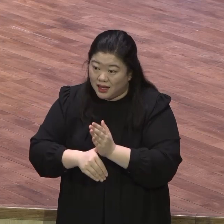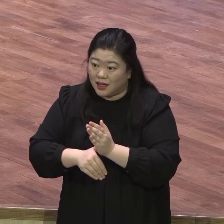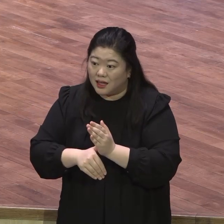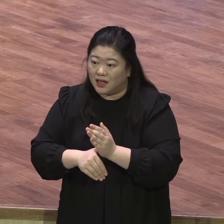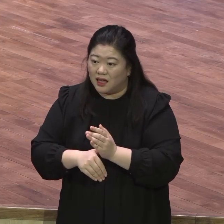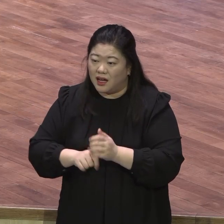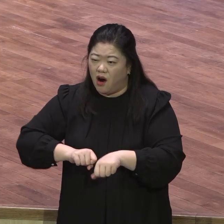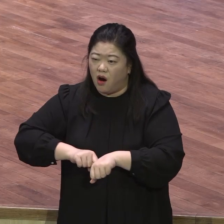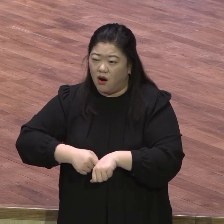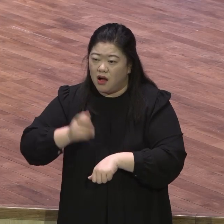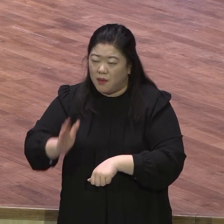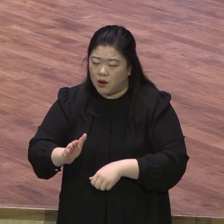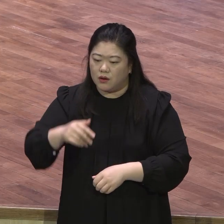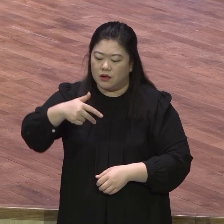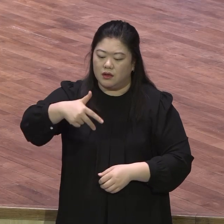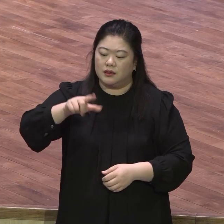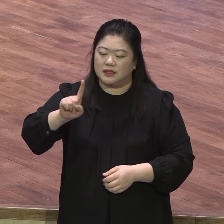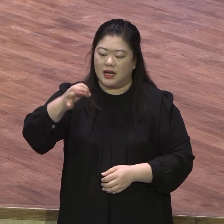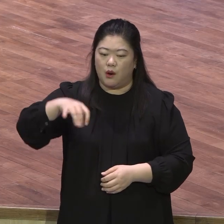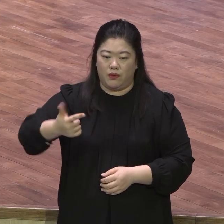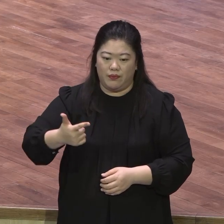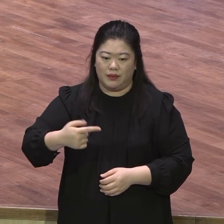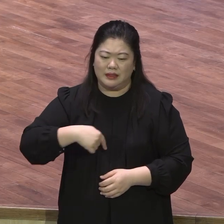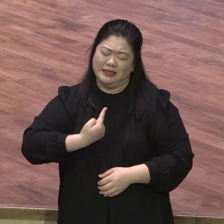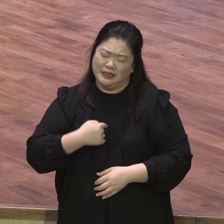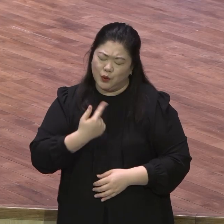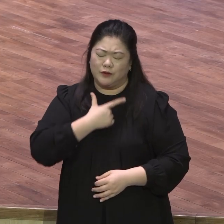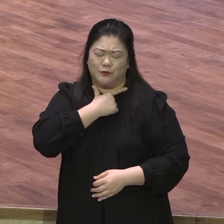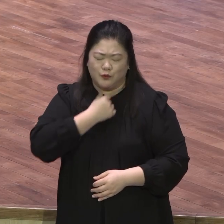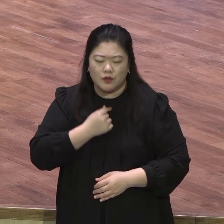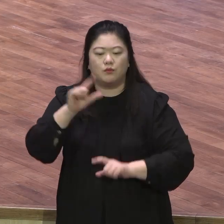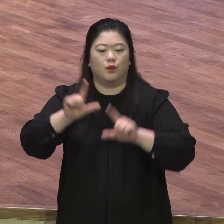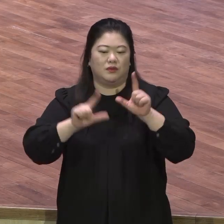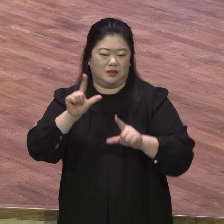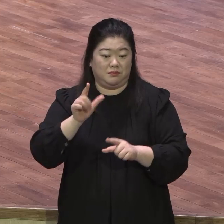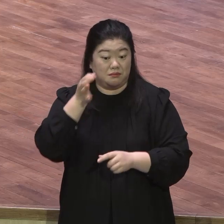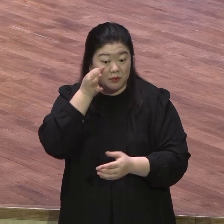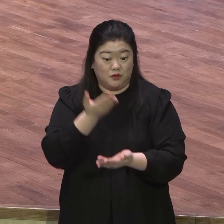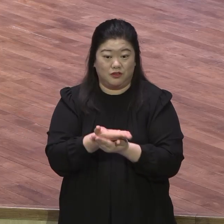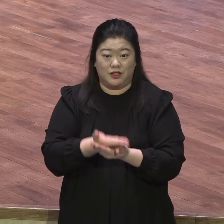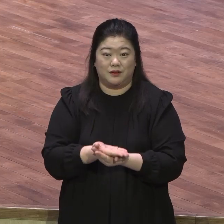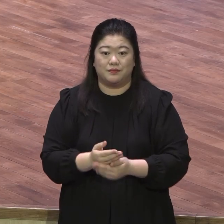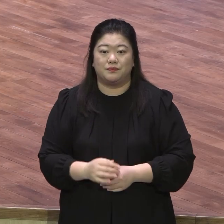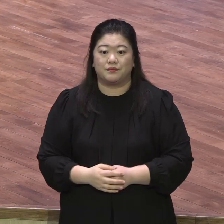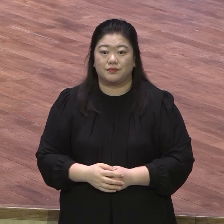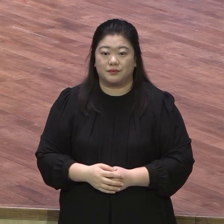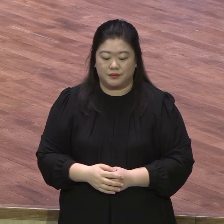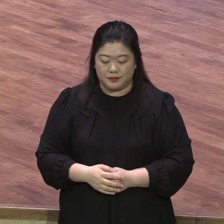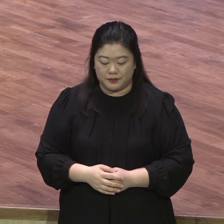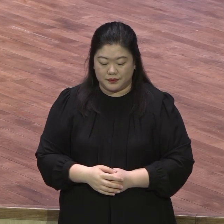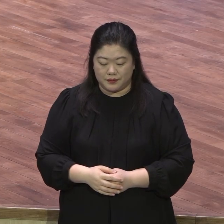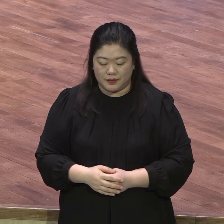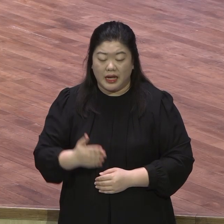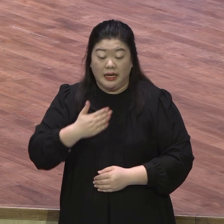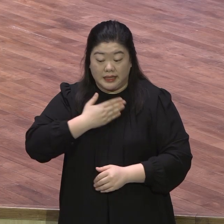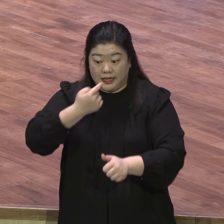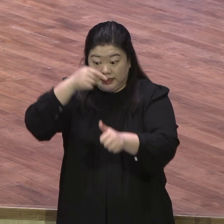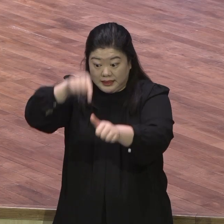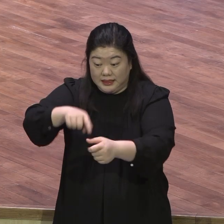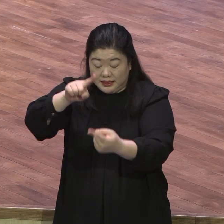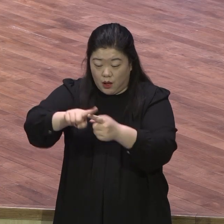바랍니다 자 구절 다시 봅니다 물은 내가 내게 보이는 모양대로 장막을 짓고